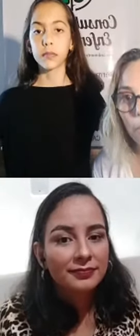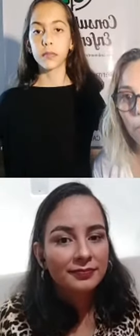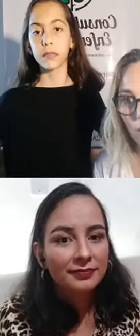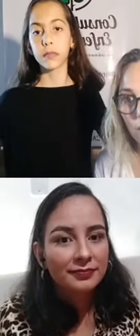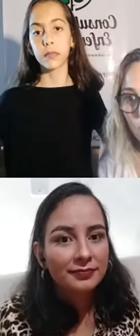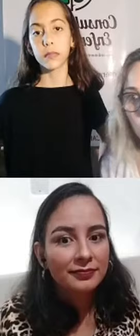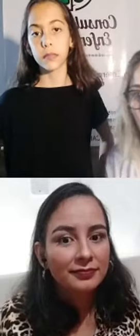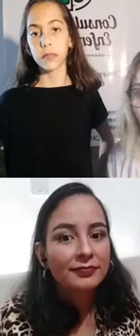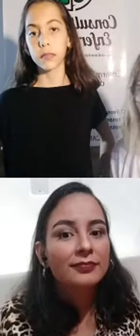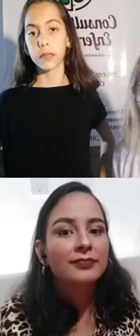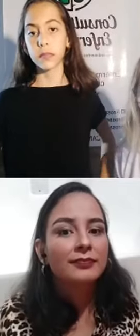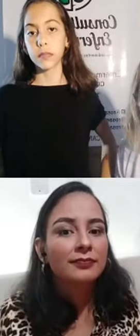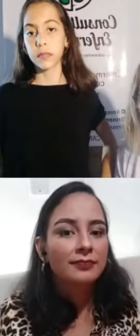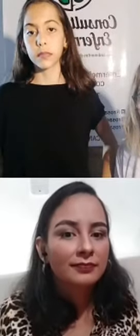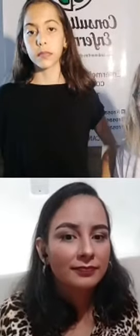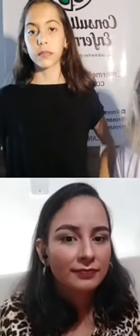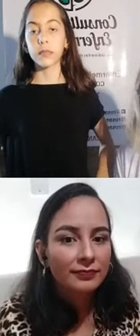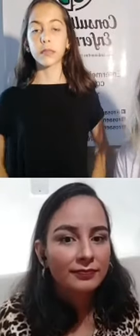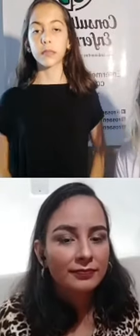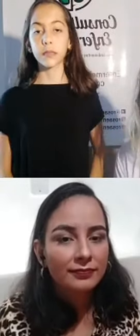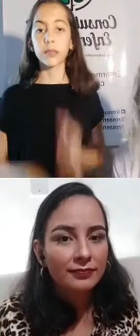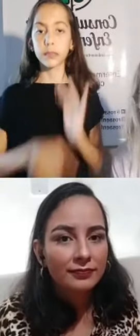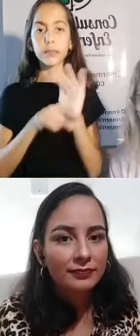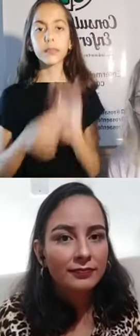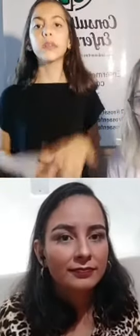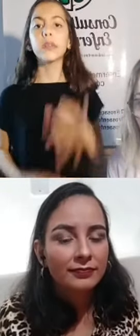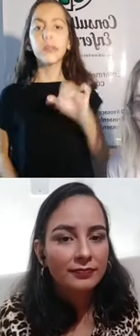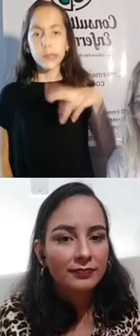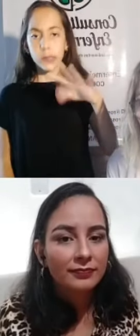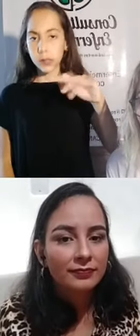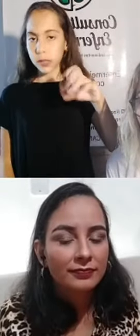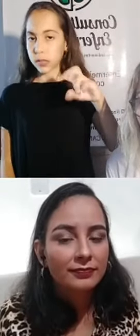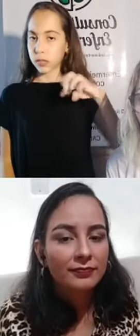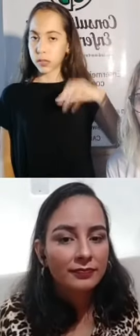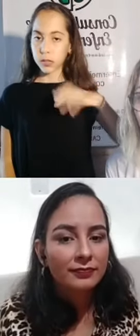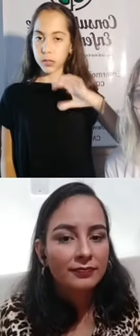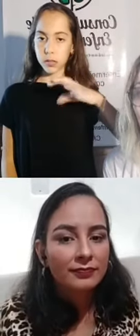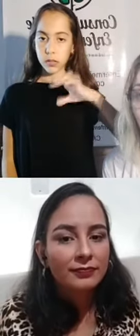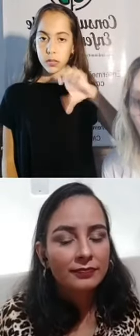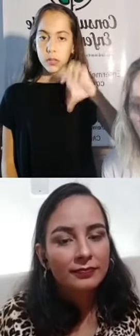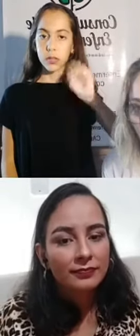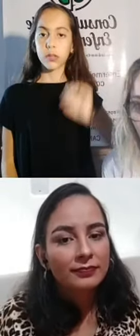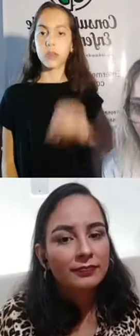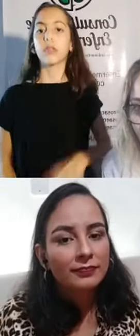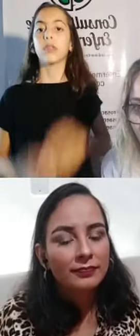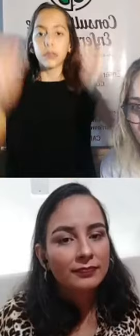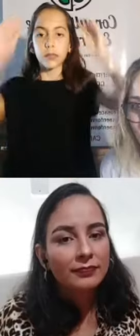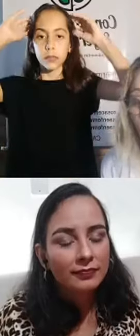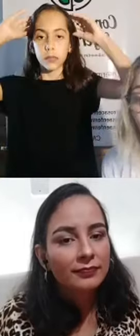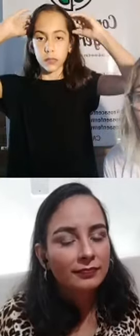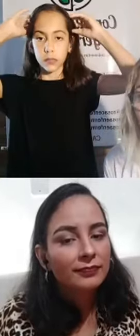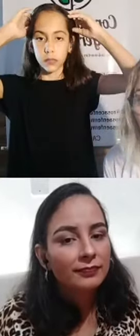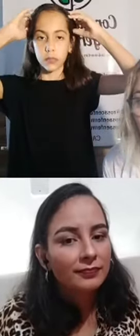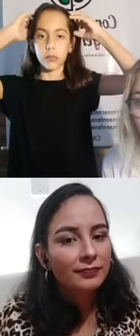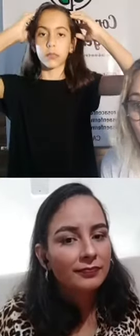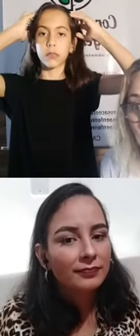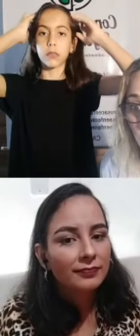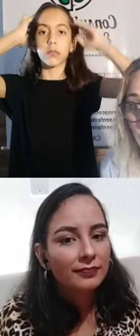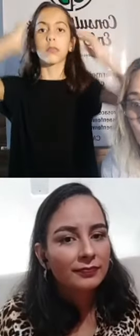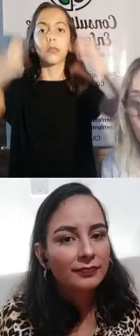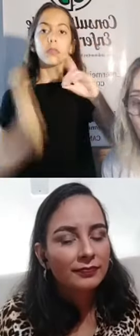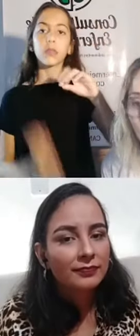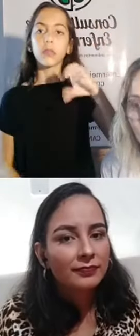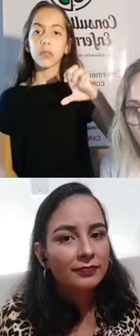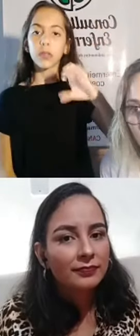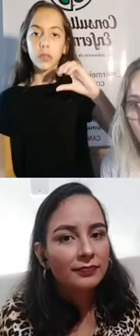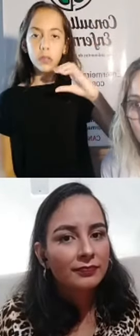muito importante. Colher essas informações de vocês, docentes, para ver quais são as possibilidades, quais são as vias